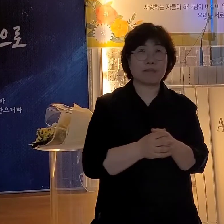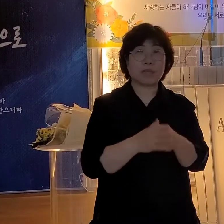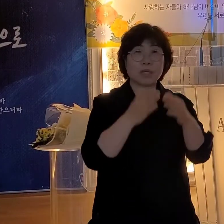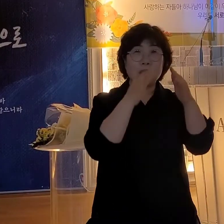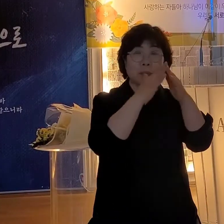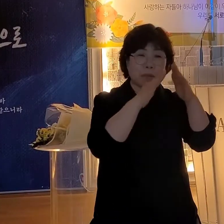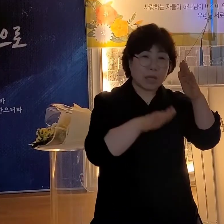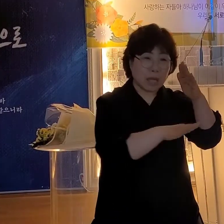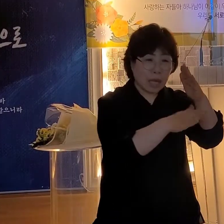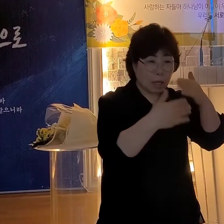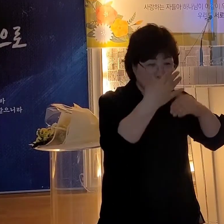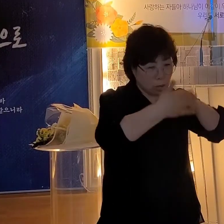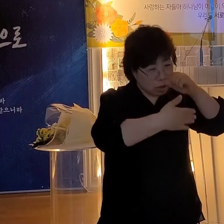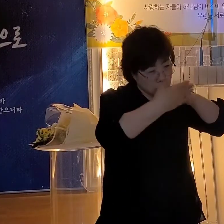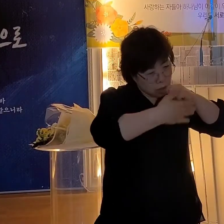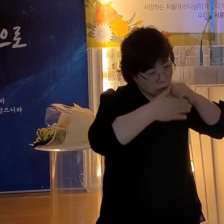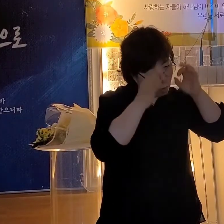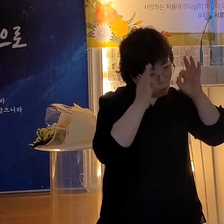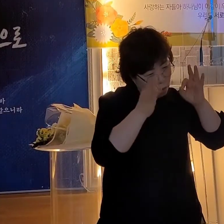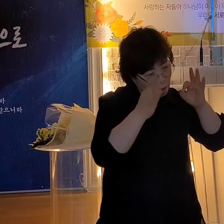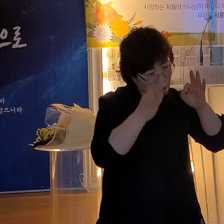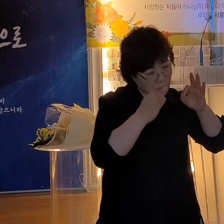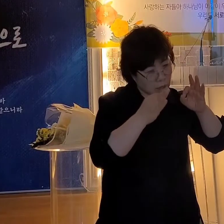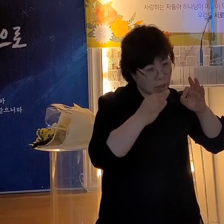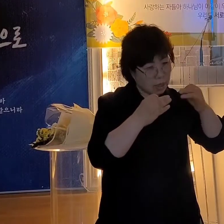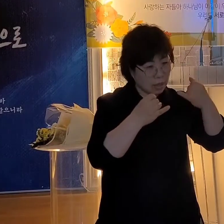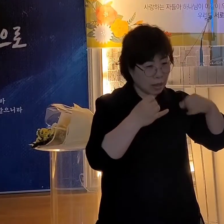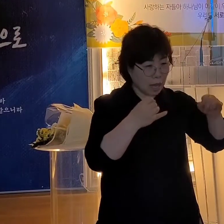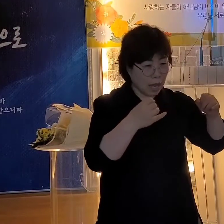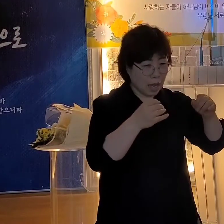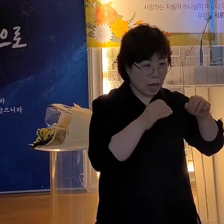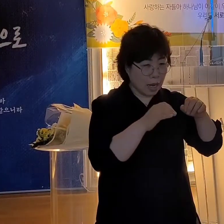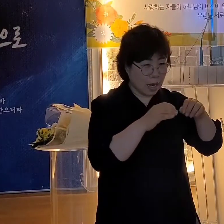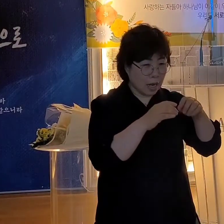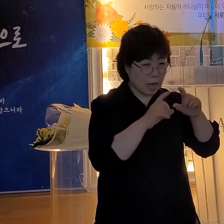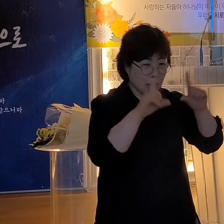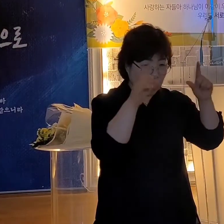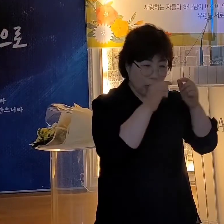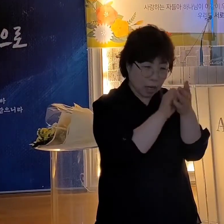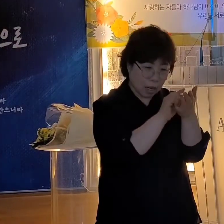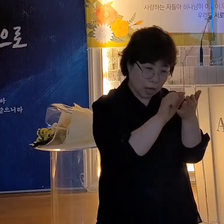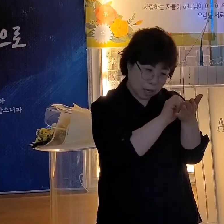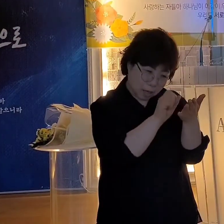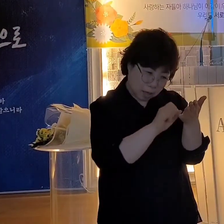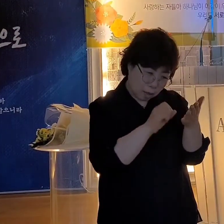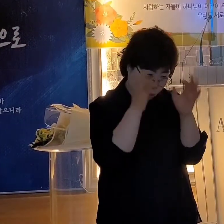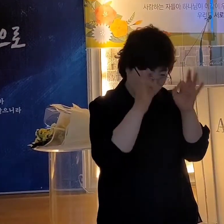집에서 가족 사진을 뒤져보다가 희순의 일기장을 보게 되는 인구는 충격을 먹습니다.